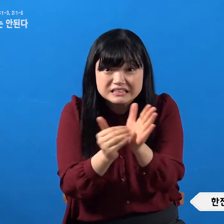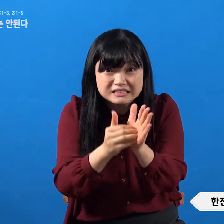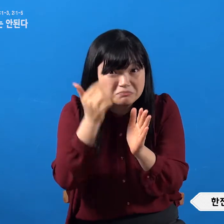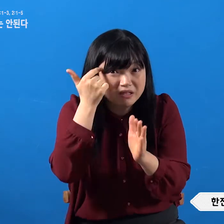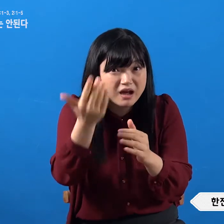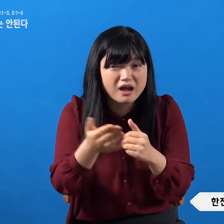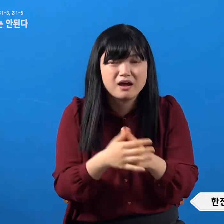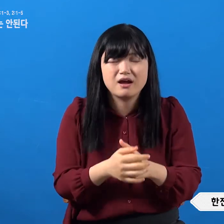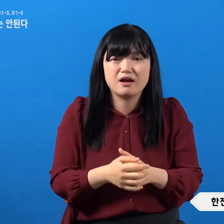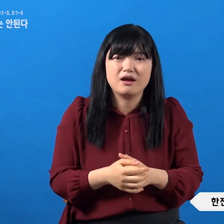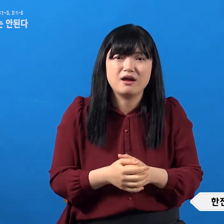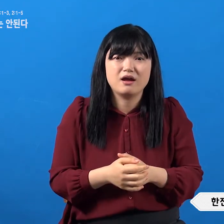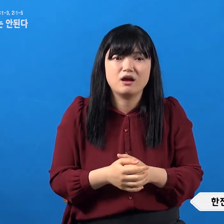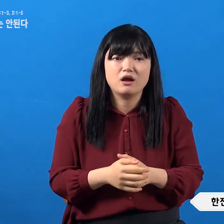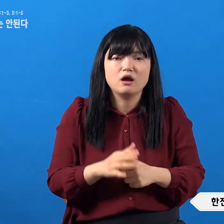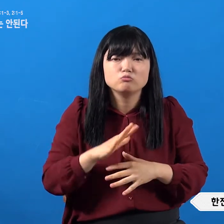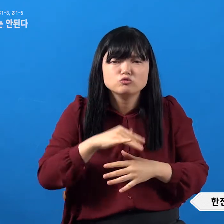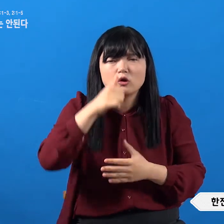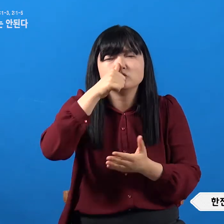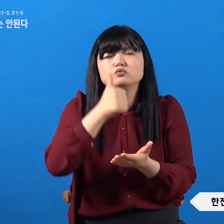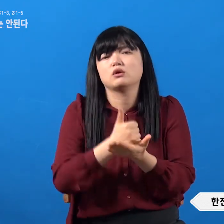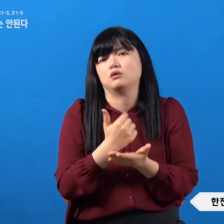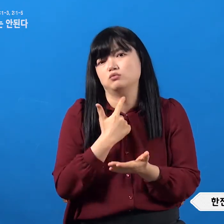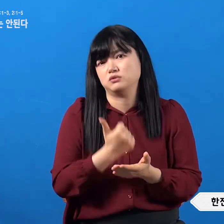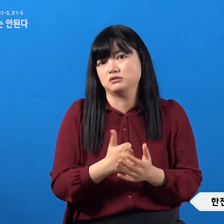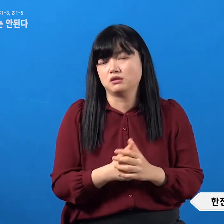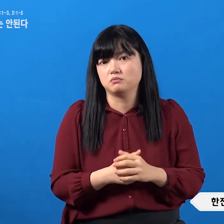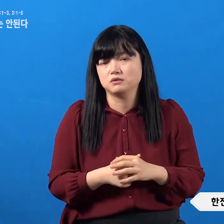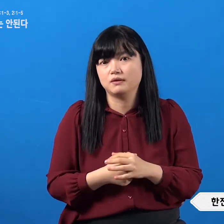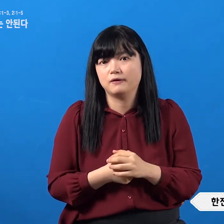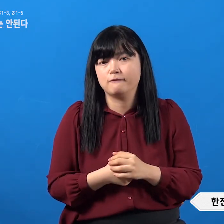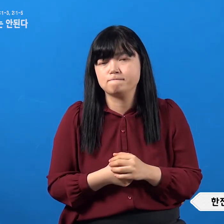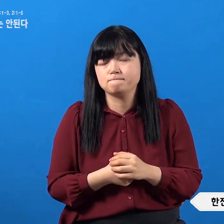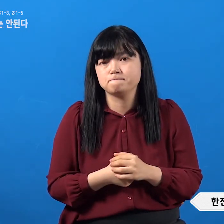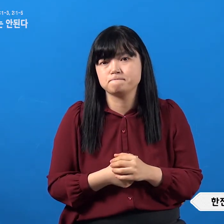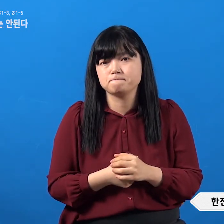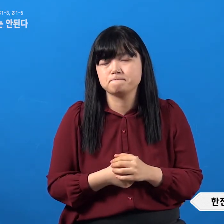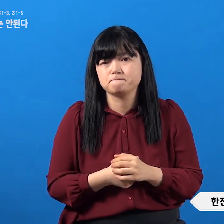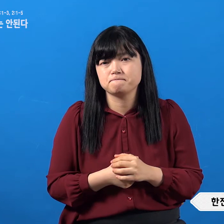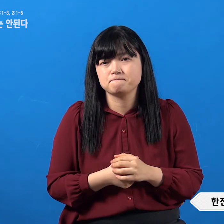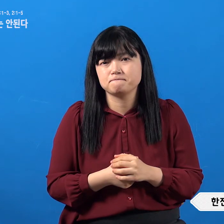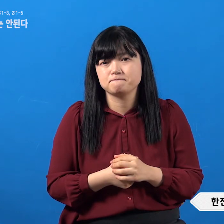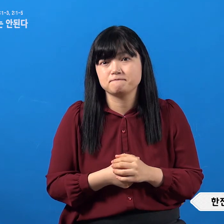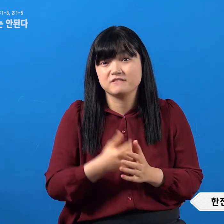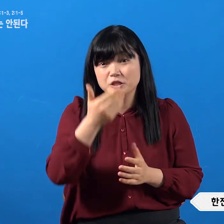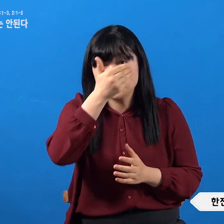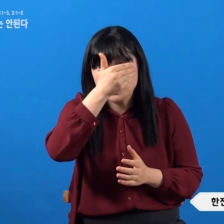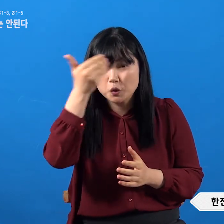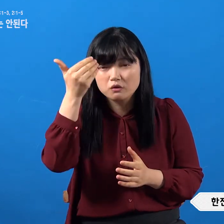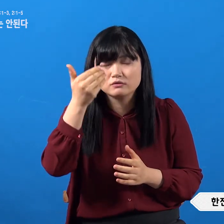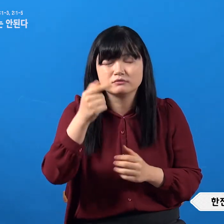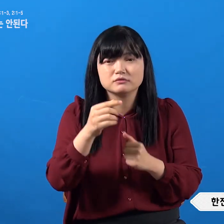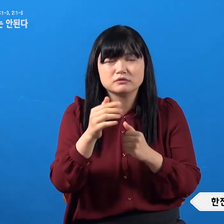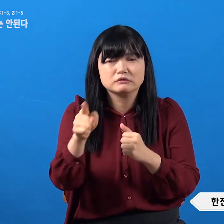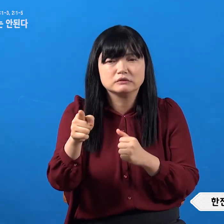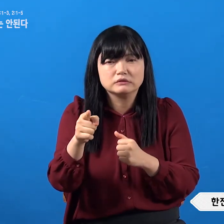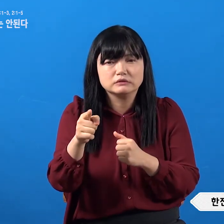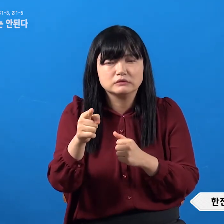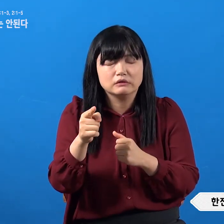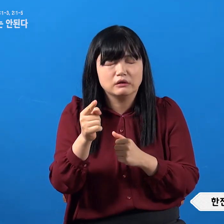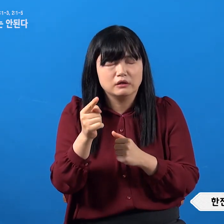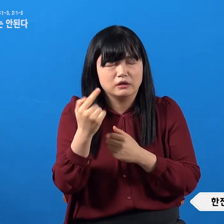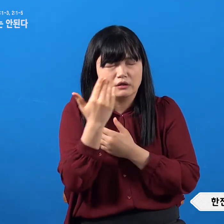그칩니까? 무서운 죄도 짓고 말았습니다. 그 청년이 한창 그